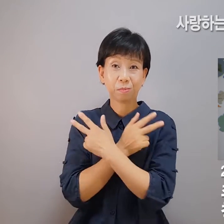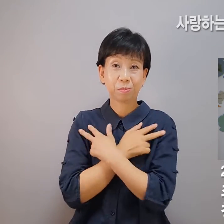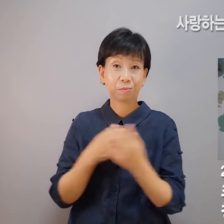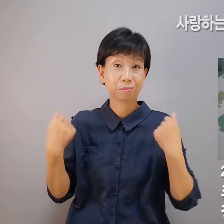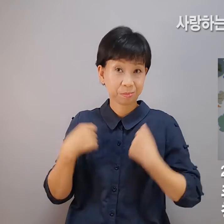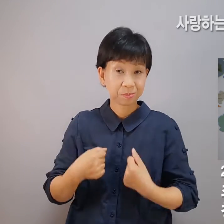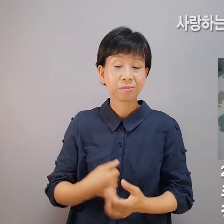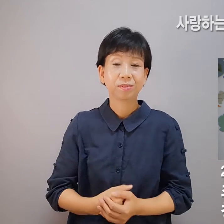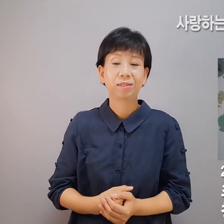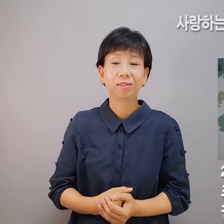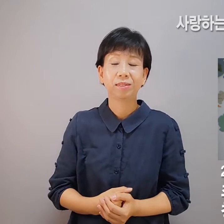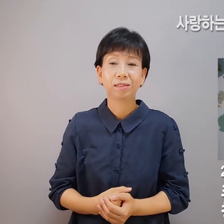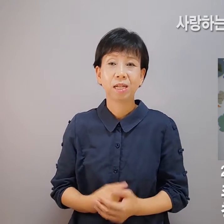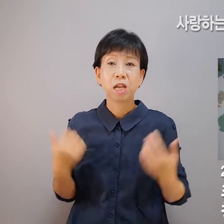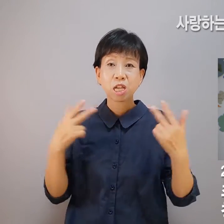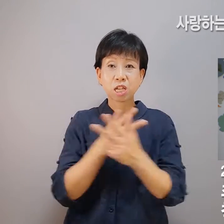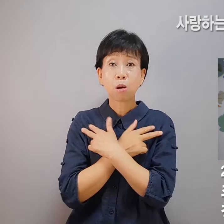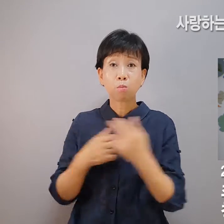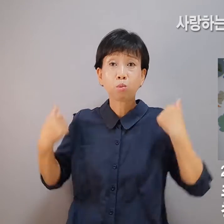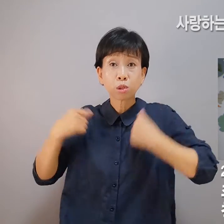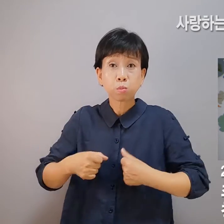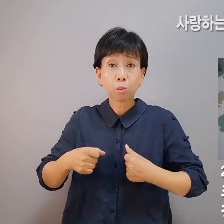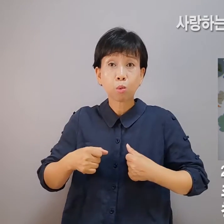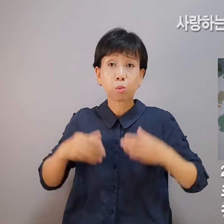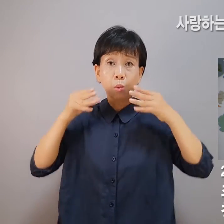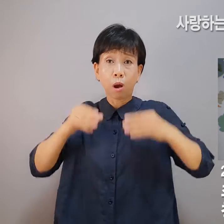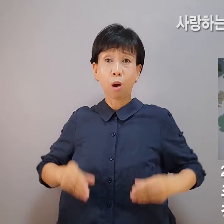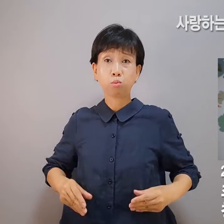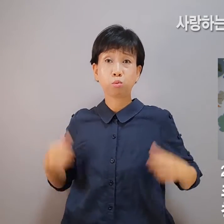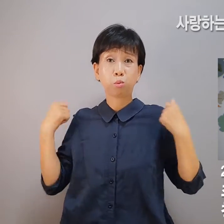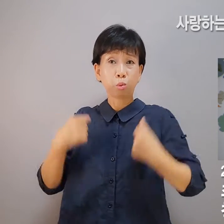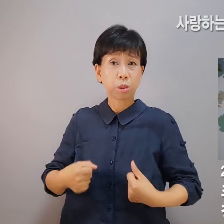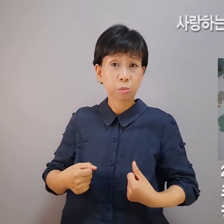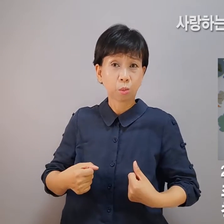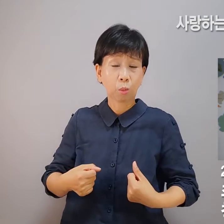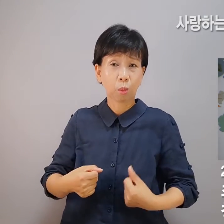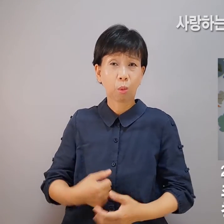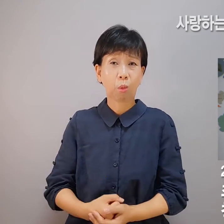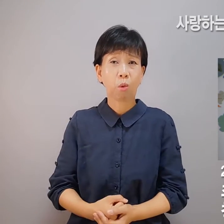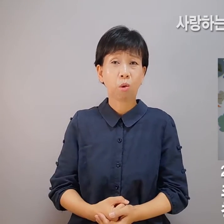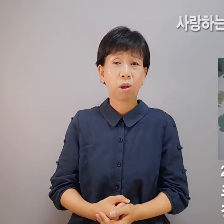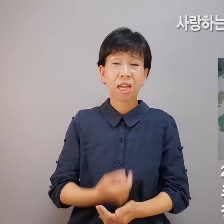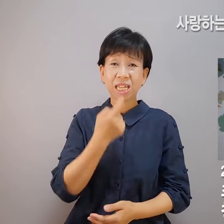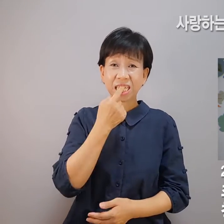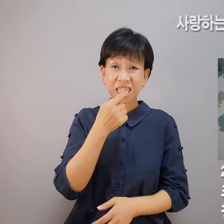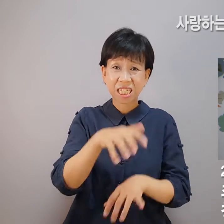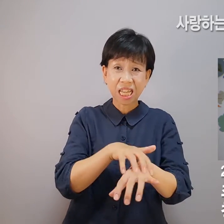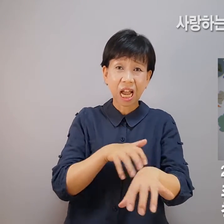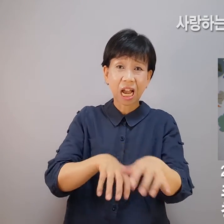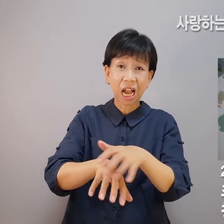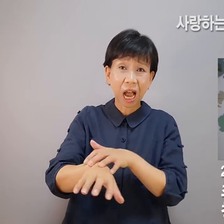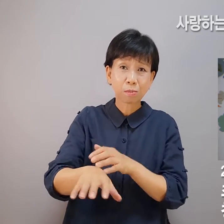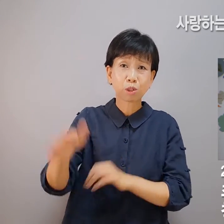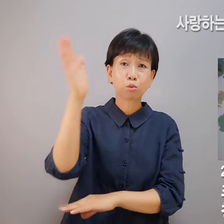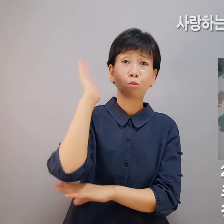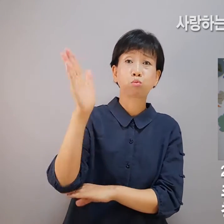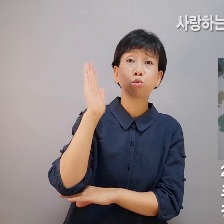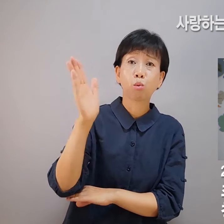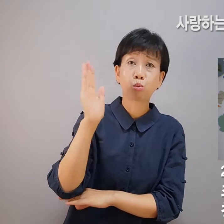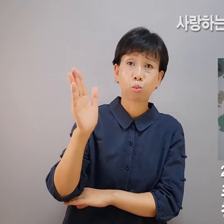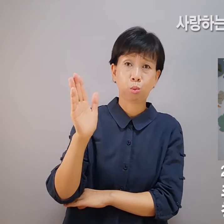좀 있어요. 가운 입는 거야 많이들 입으니까 그렇다 치고 장갑 끼고 목사님이 예배 드리는 교회 여러분 보신 적